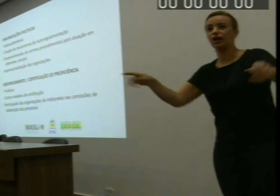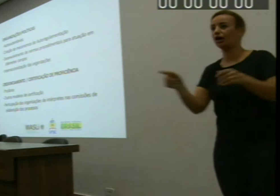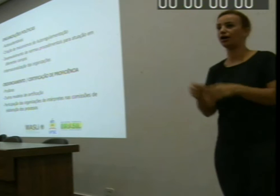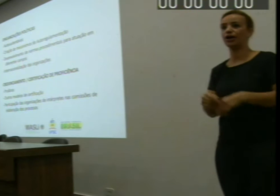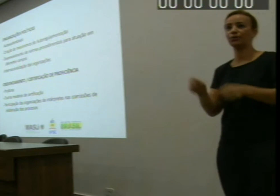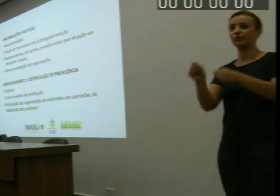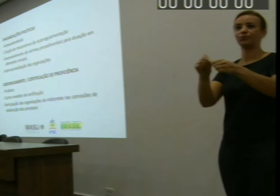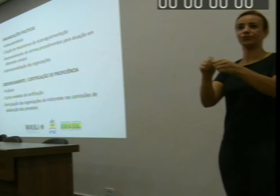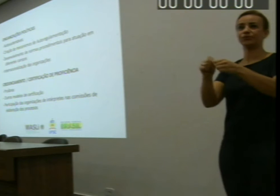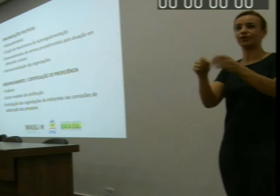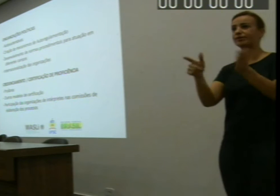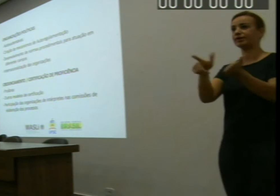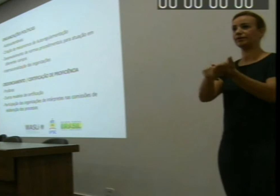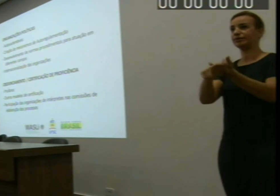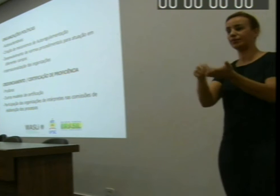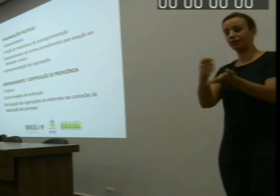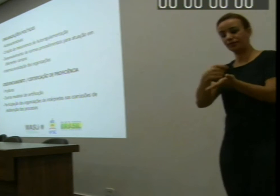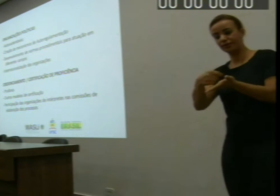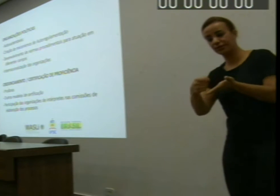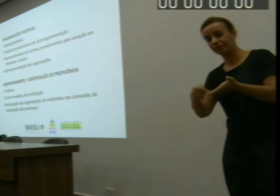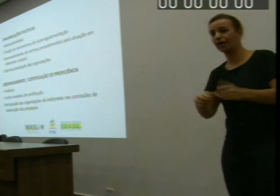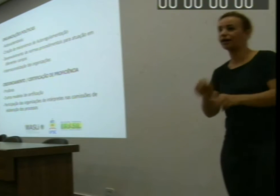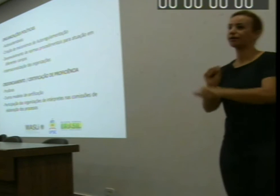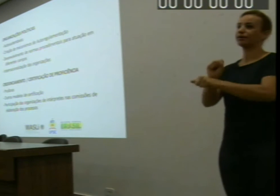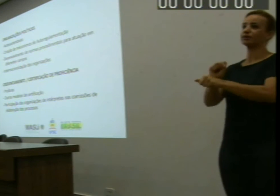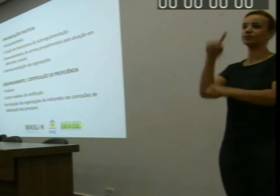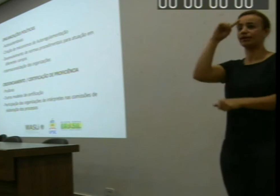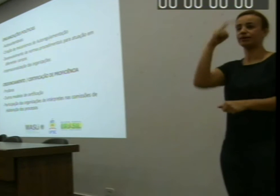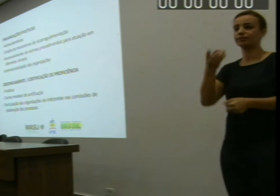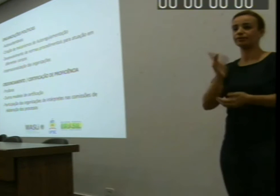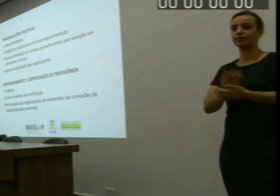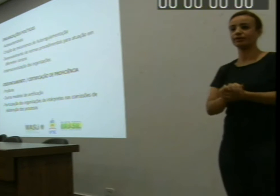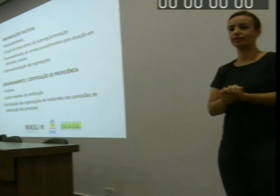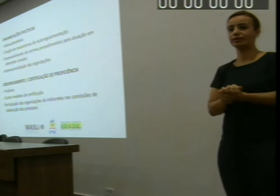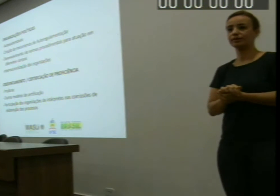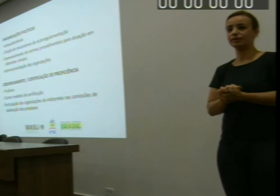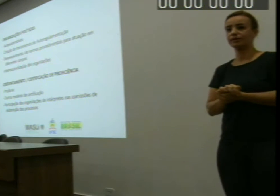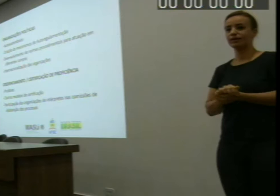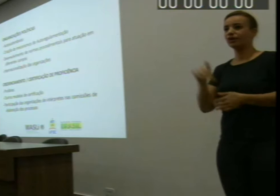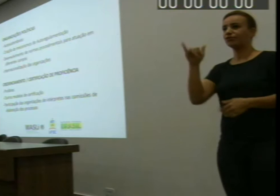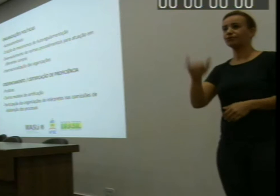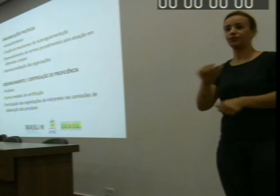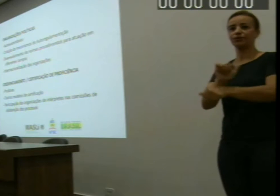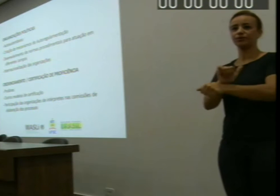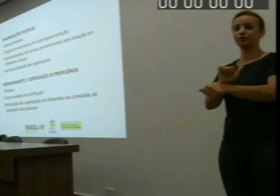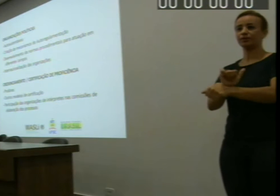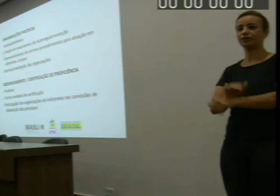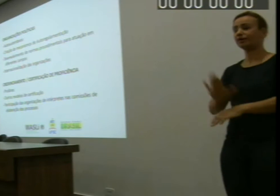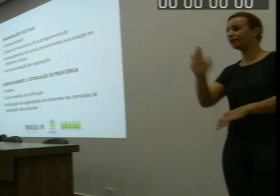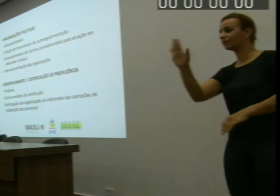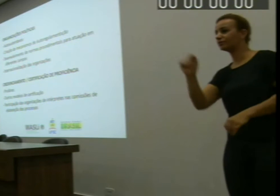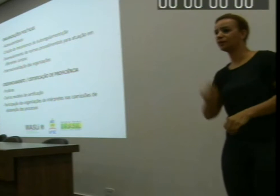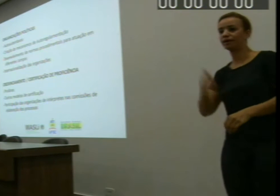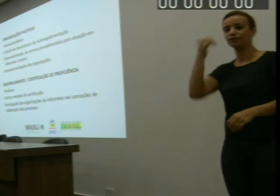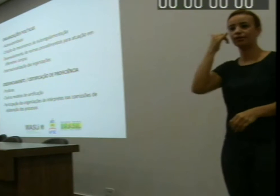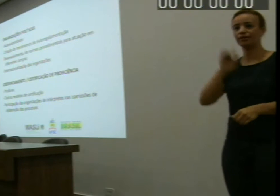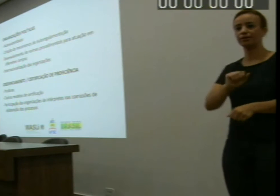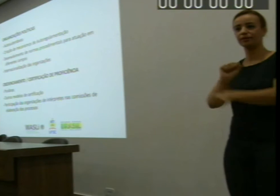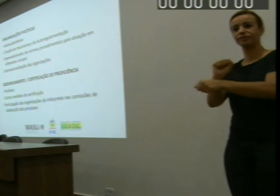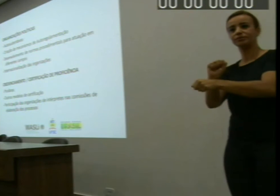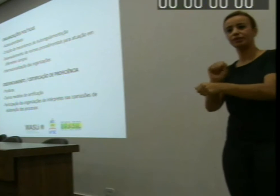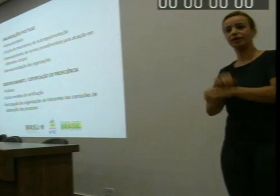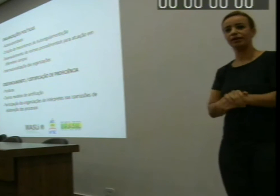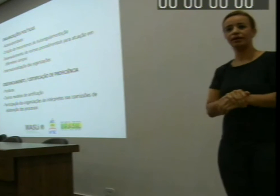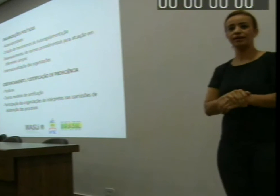pr libras em outubro aguardem a data era aquele mistério vai ter PR libras não vai ter aguarde tá confirmado não sei é o